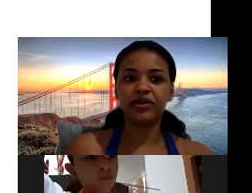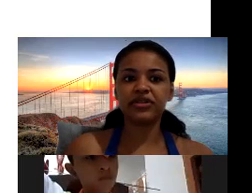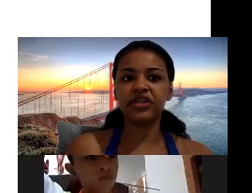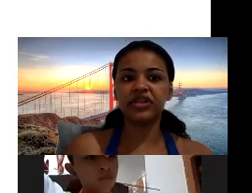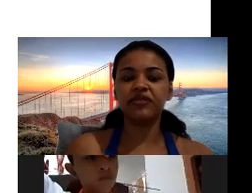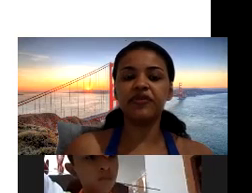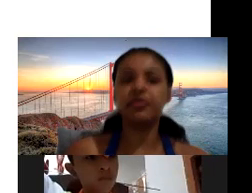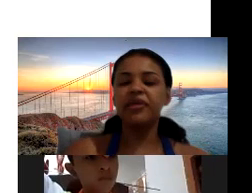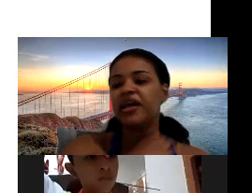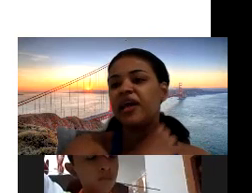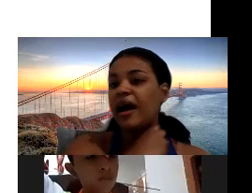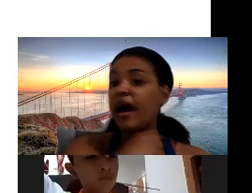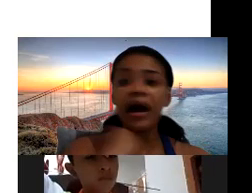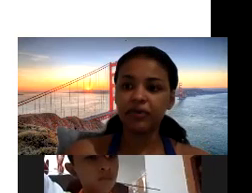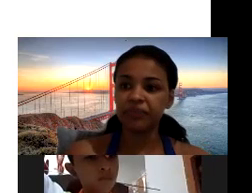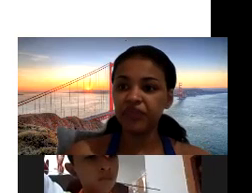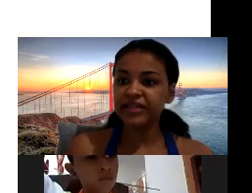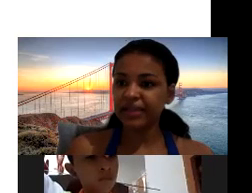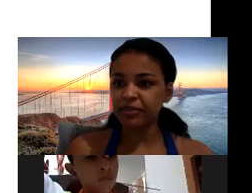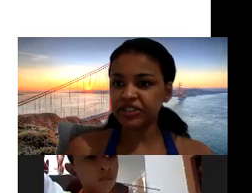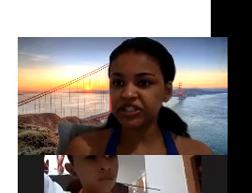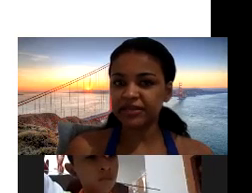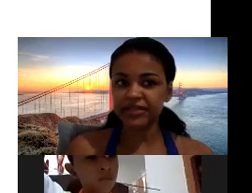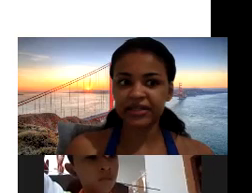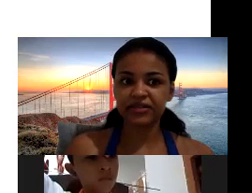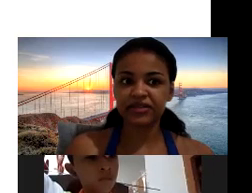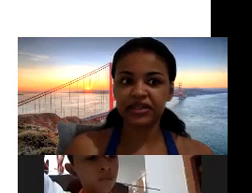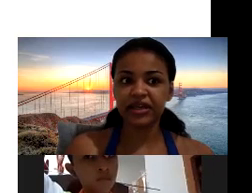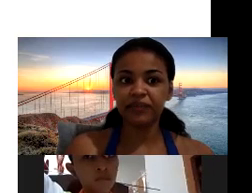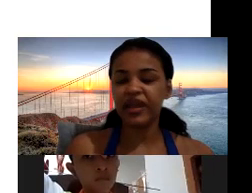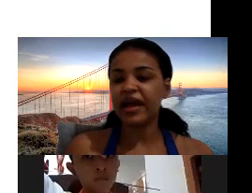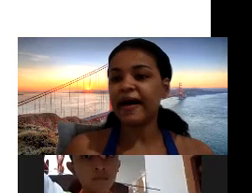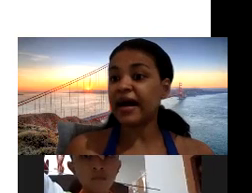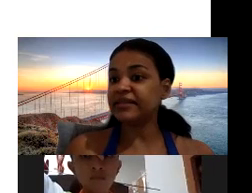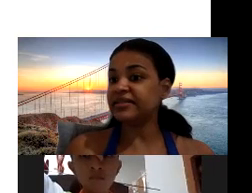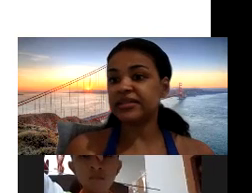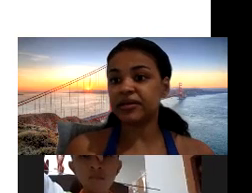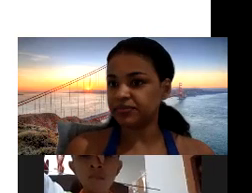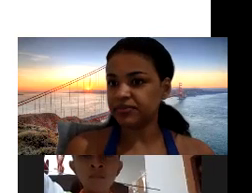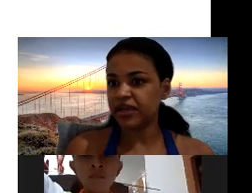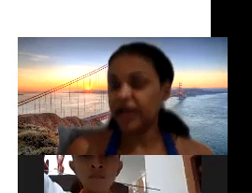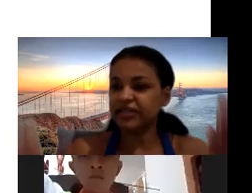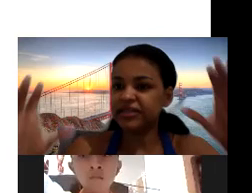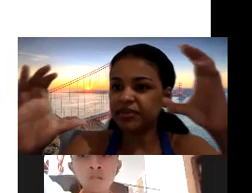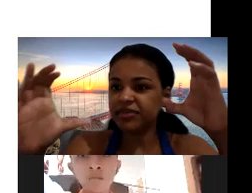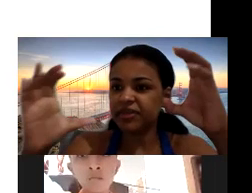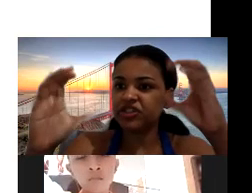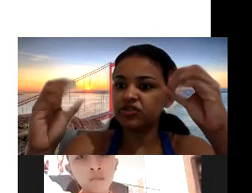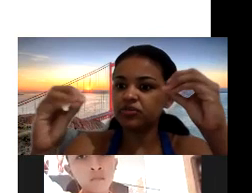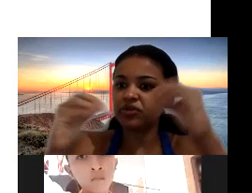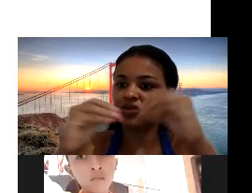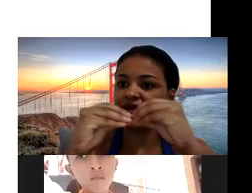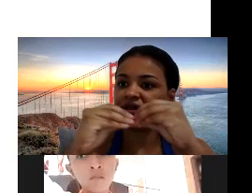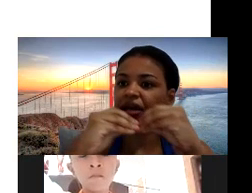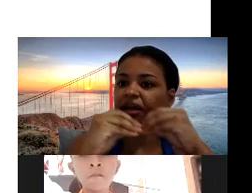hidrogênio mas o oxigênio e formei a água sabe como a gente chama essas reações aqui adição a gente